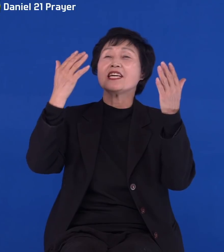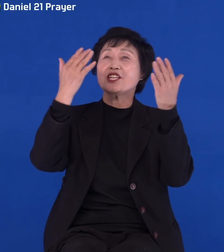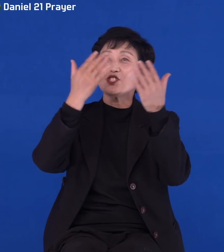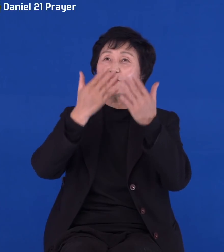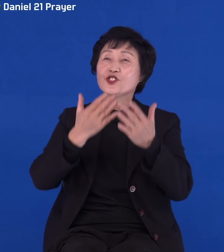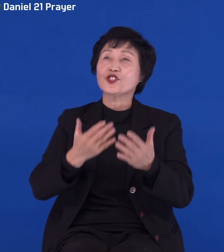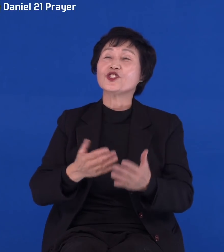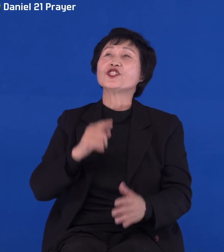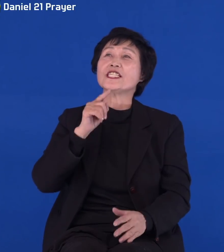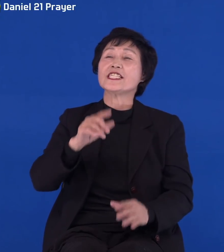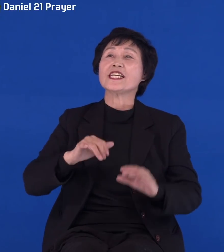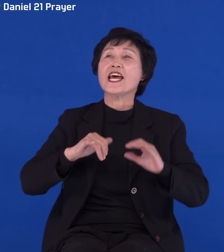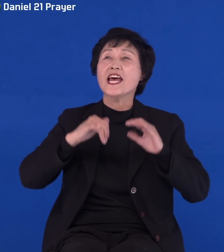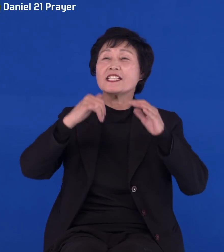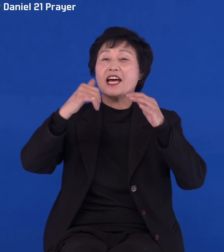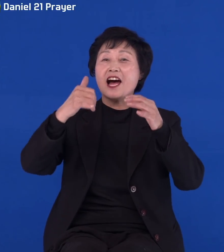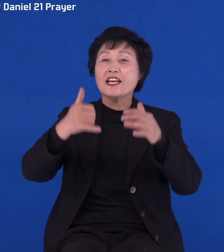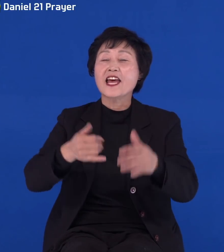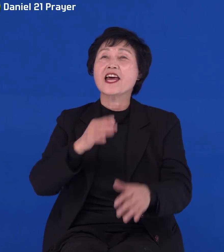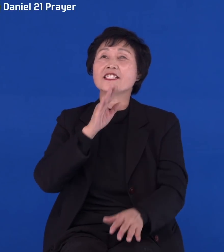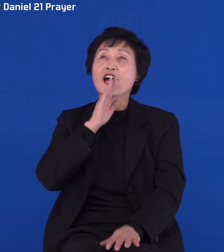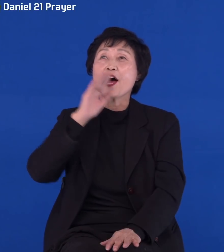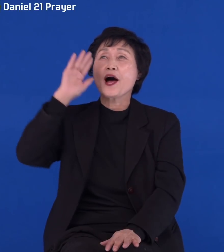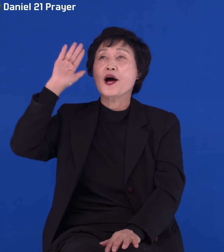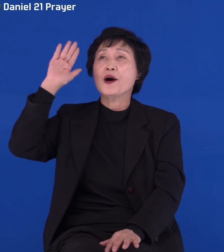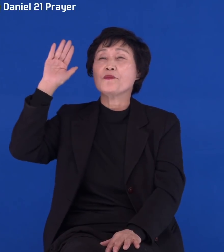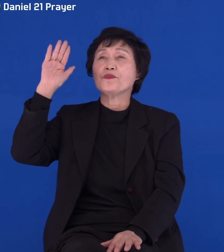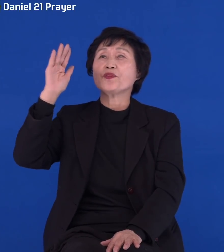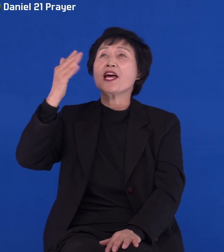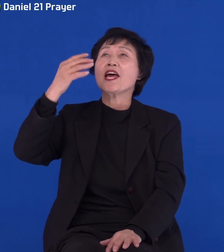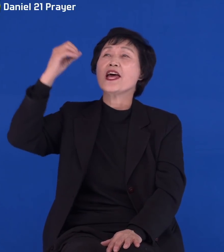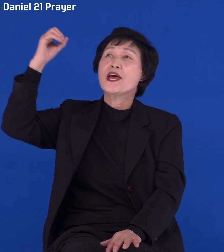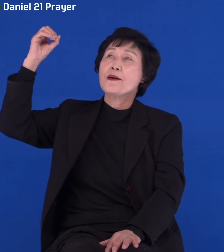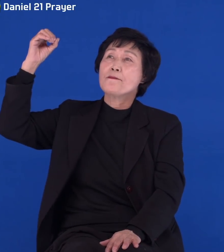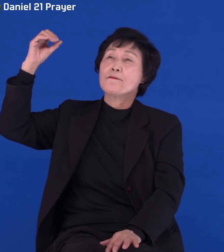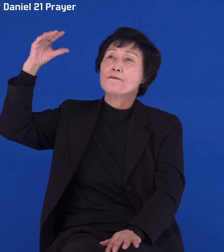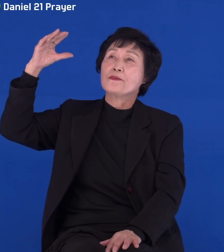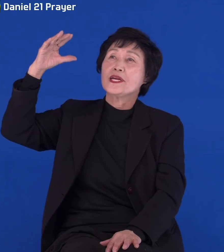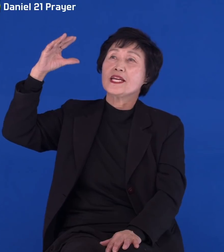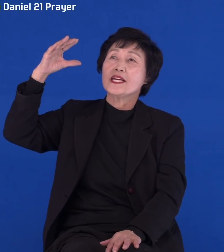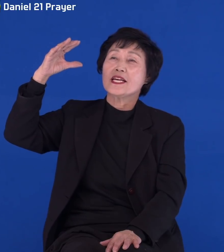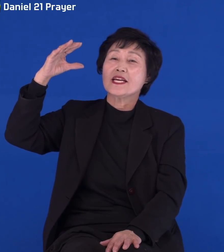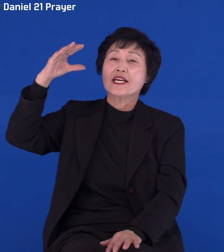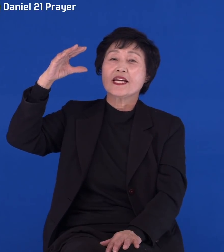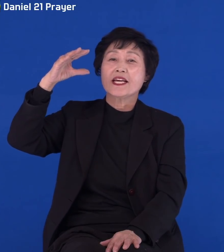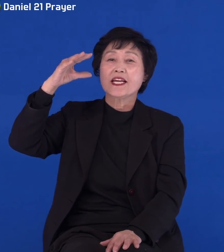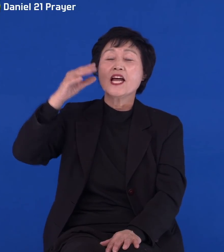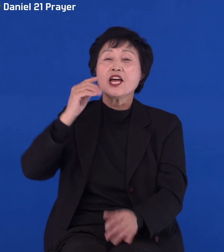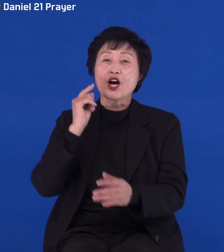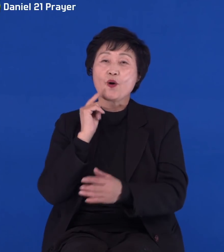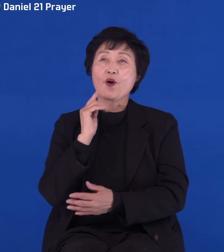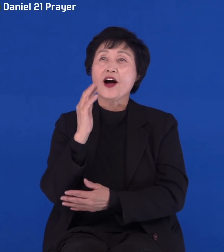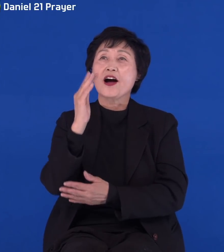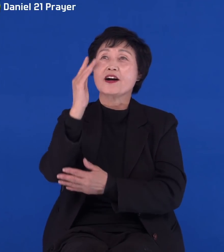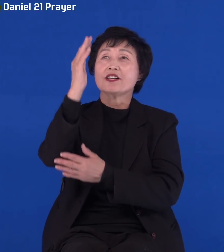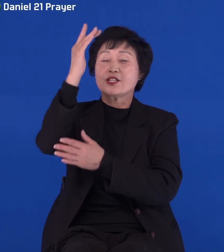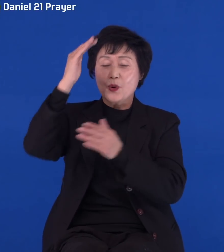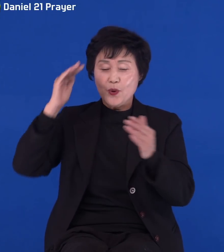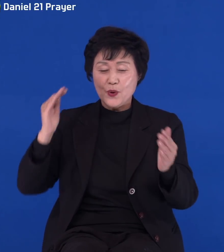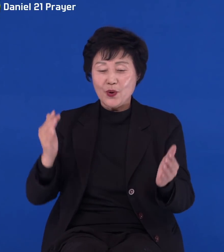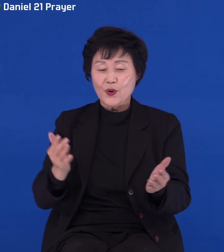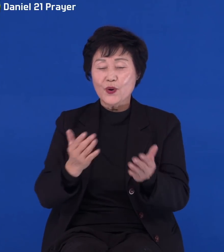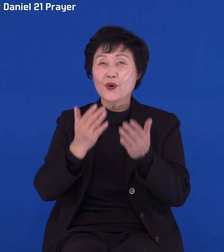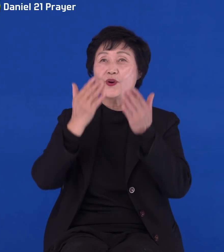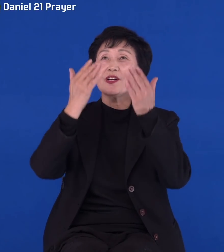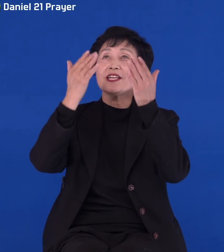밝히는 이 세상에 참된 빛, 영광을